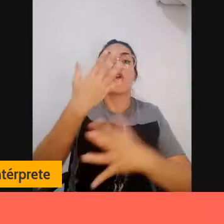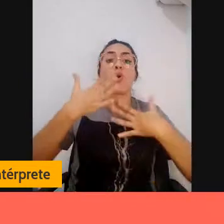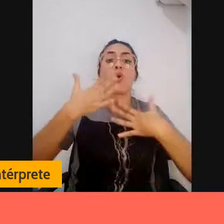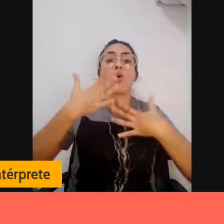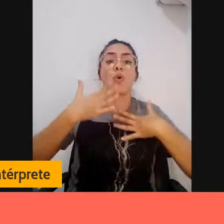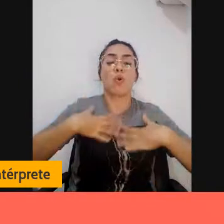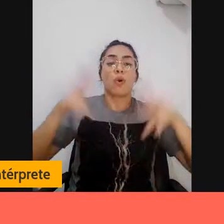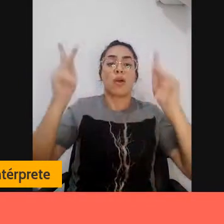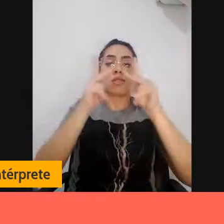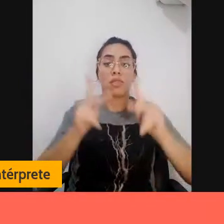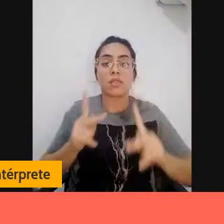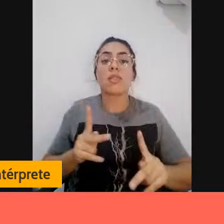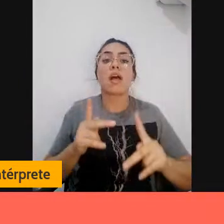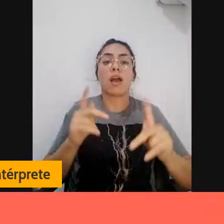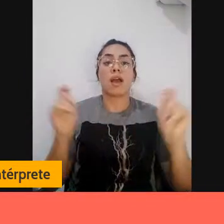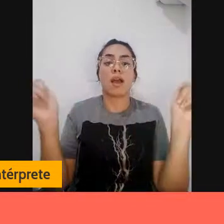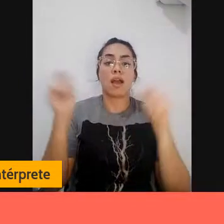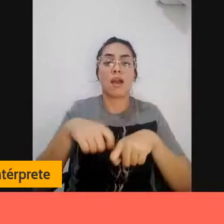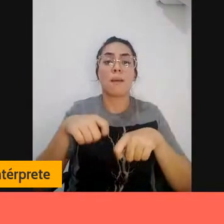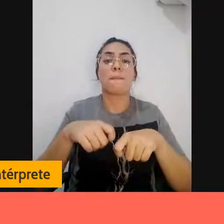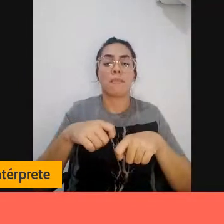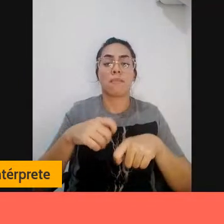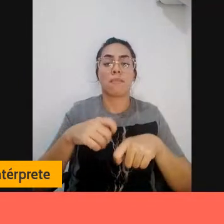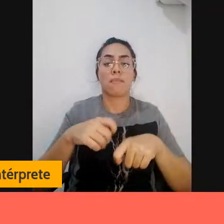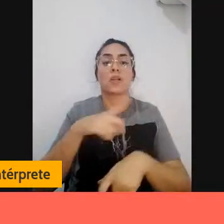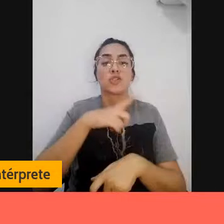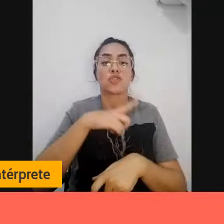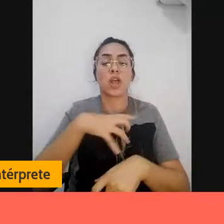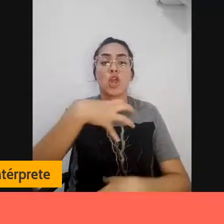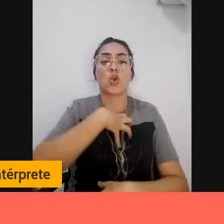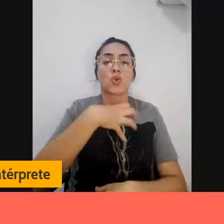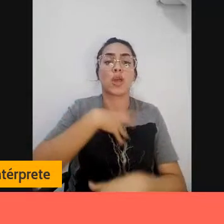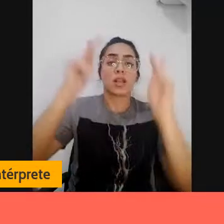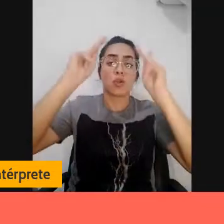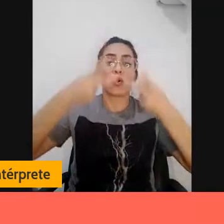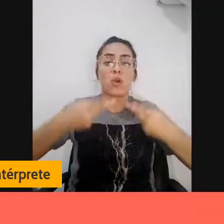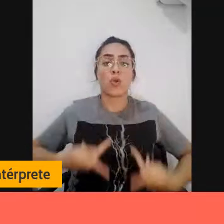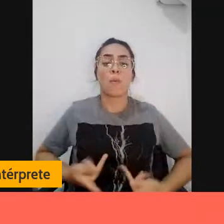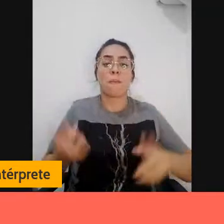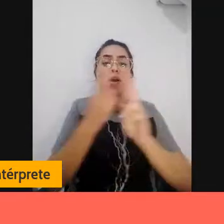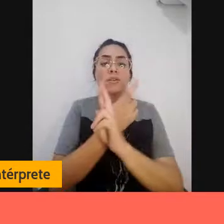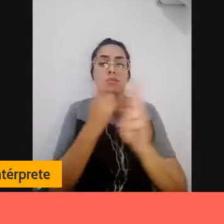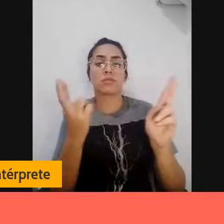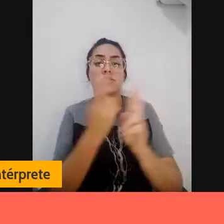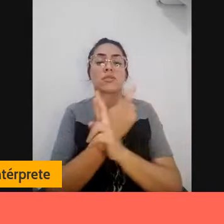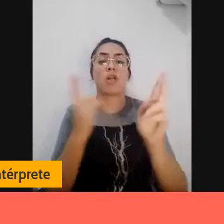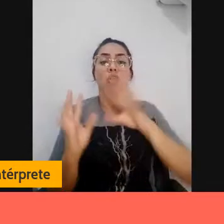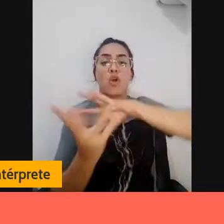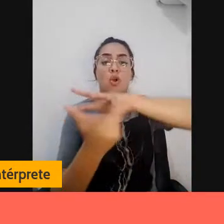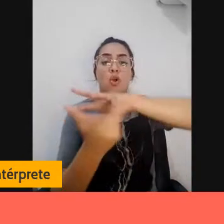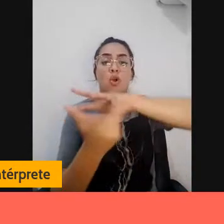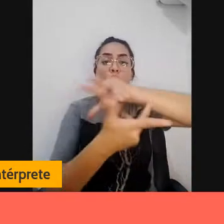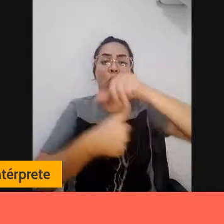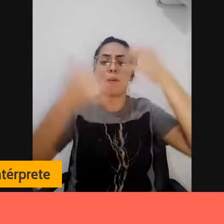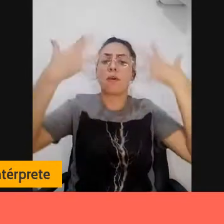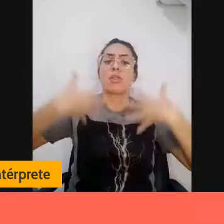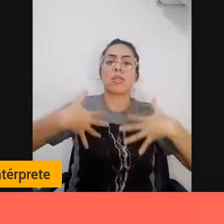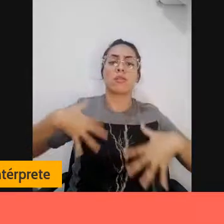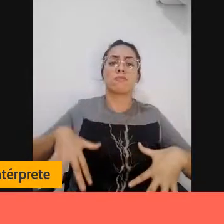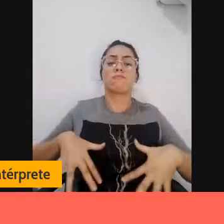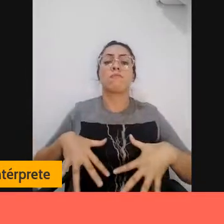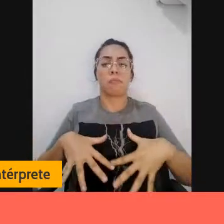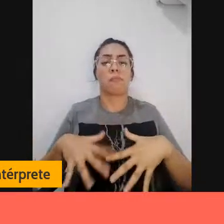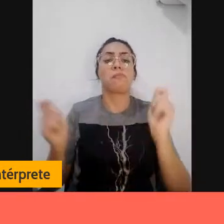existir entre a maneira em que humanos se relacionam com o mundo natural